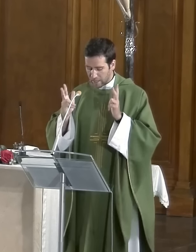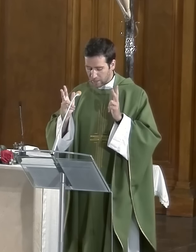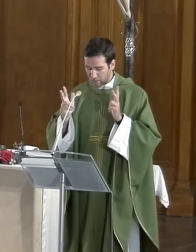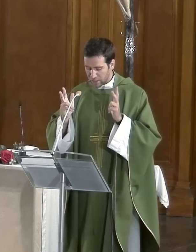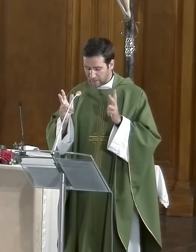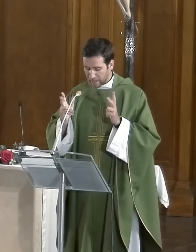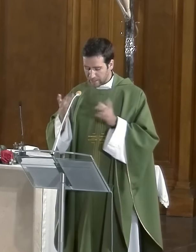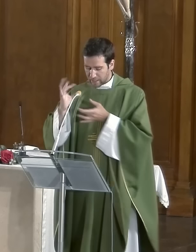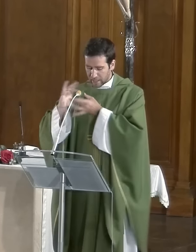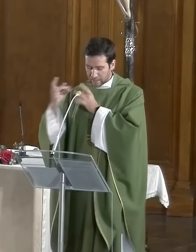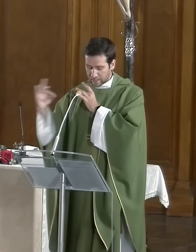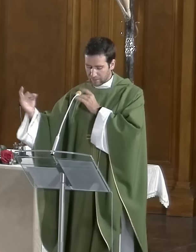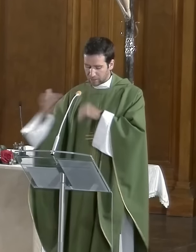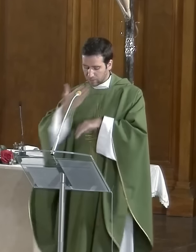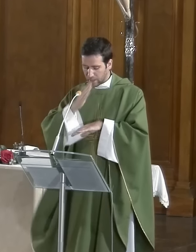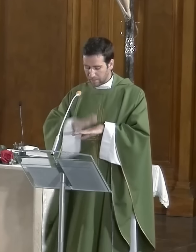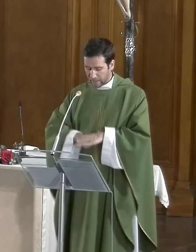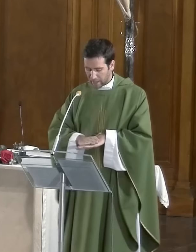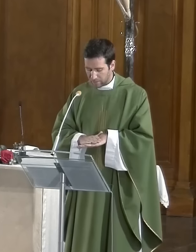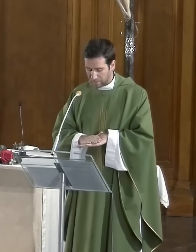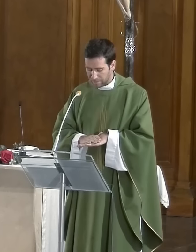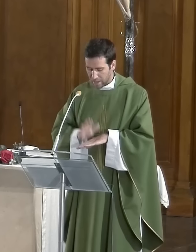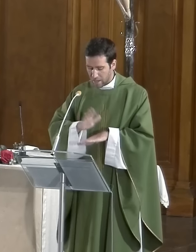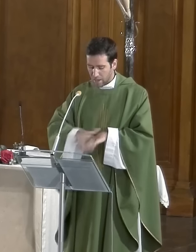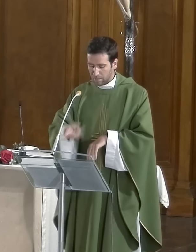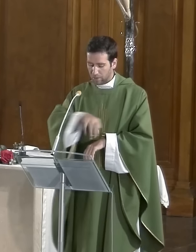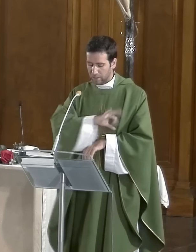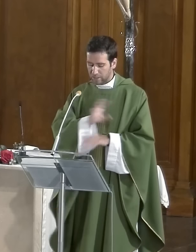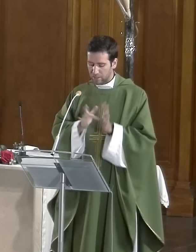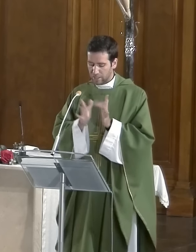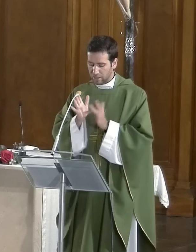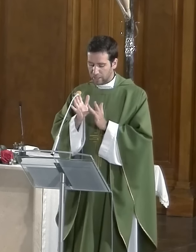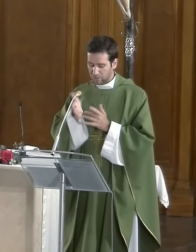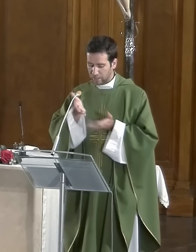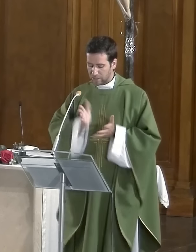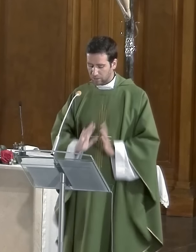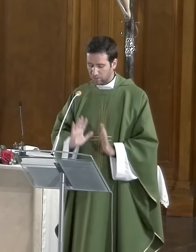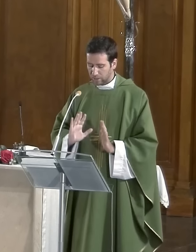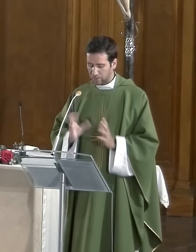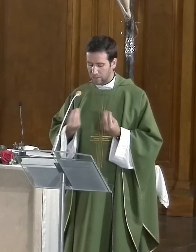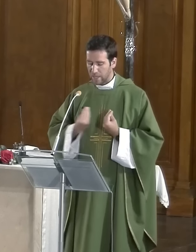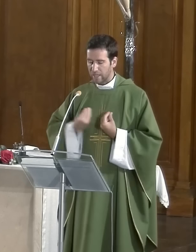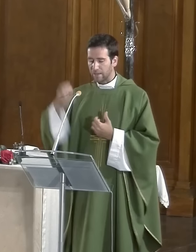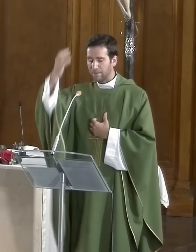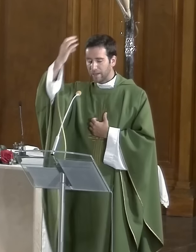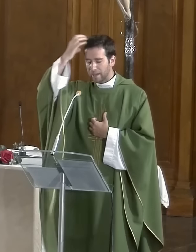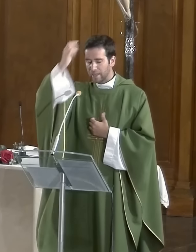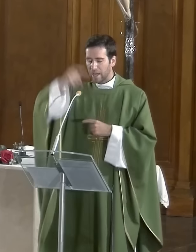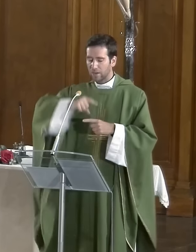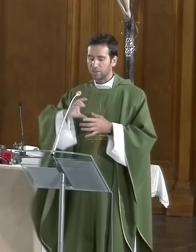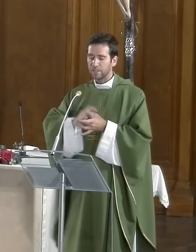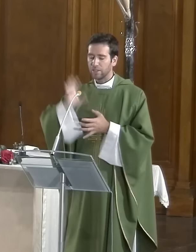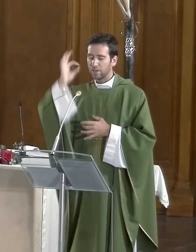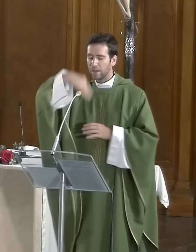del cual los liberaste de la esclavitud del pecado. Por nuestro Señor Jesucristo, tu Hijo, que vive y reina contigo en la unidad